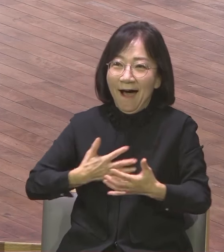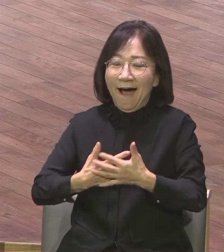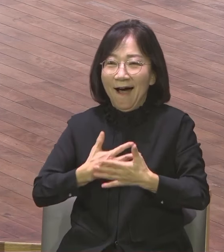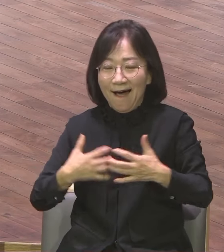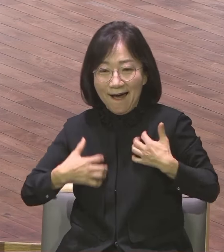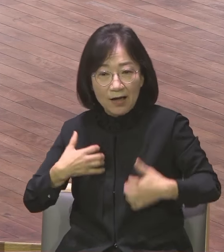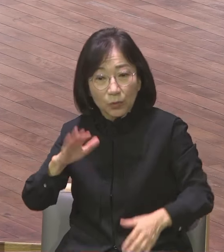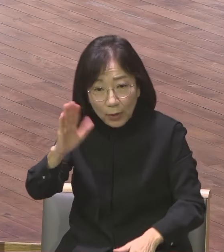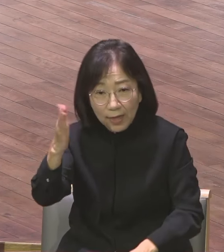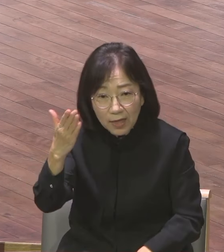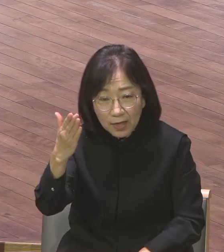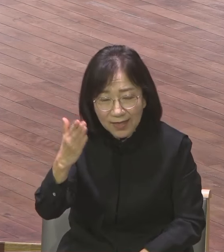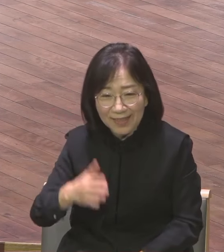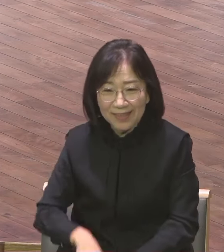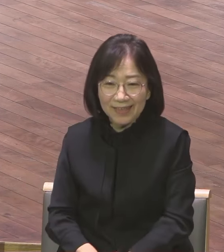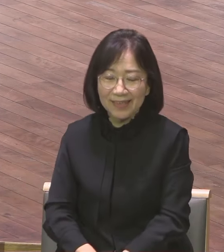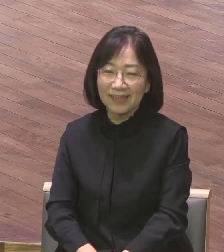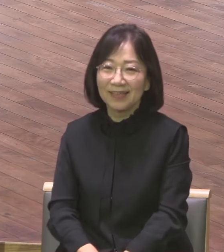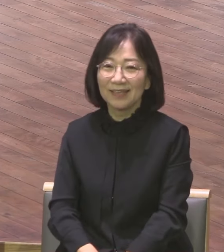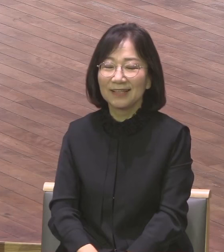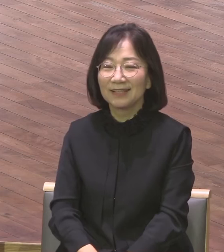뛰어요.